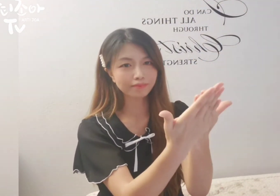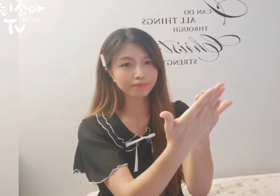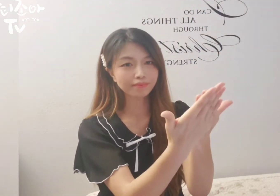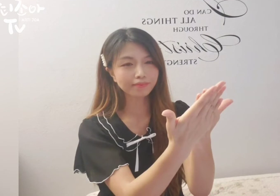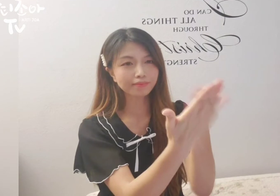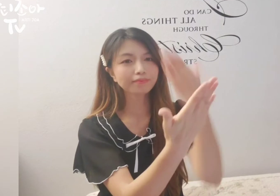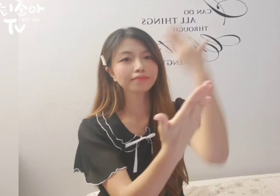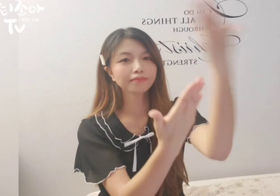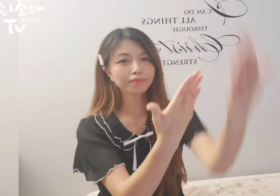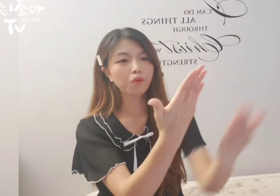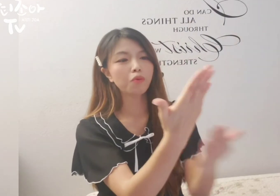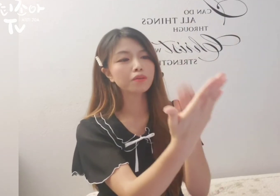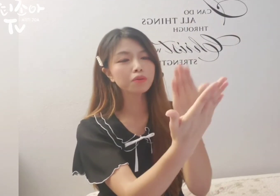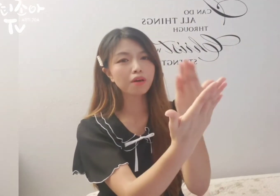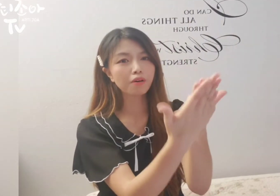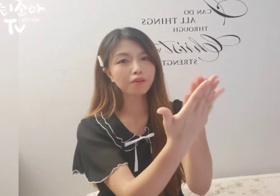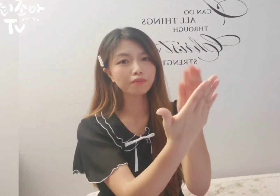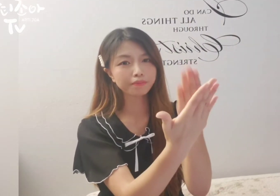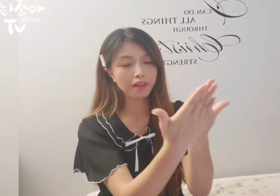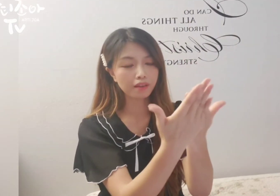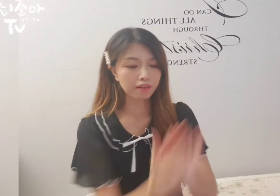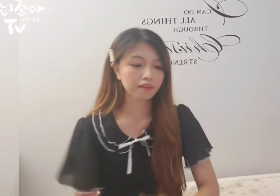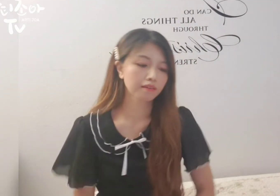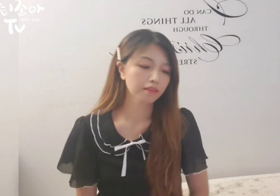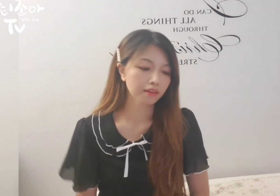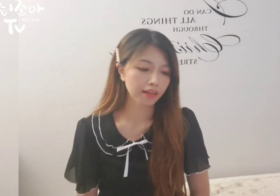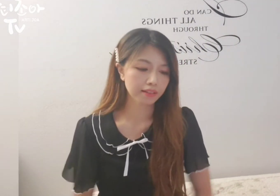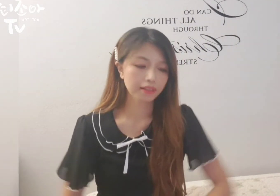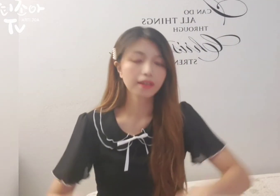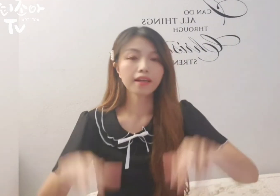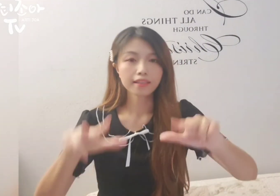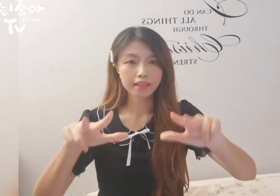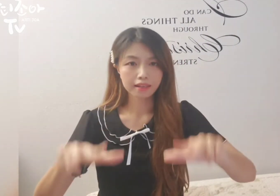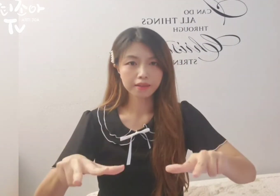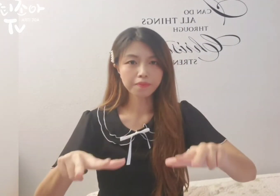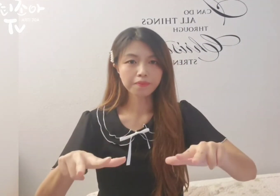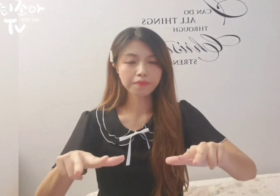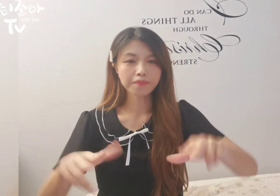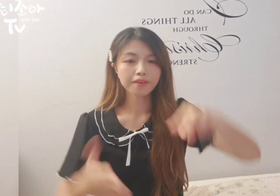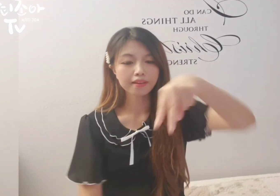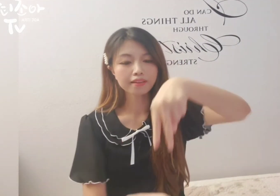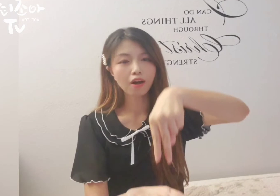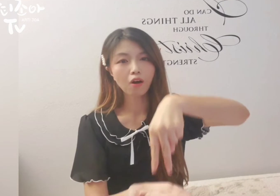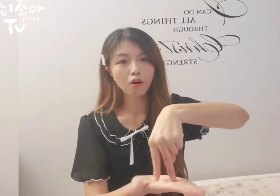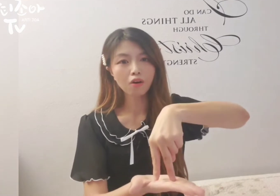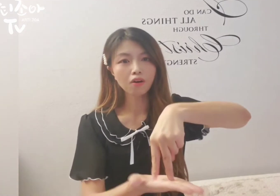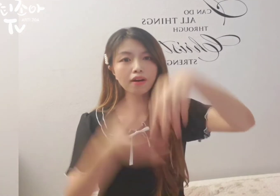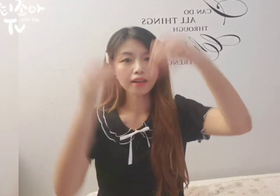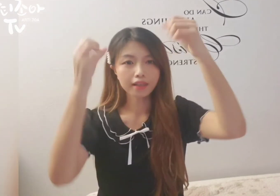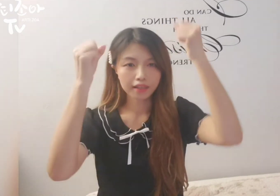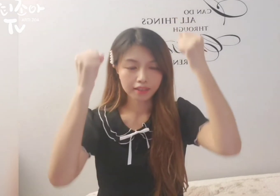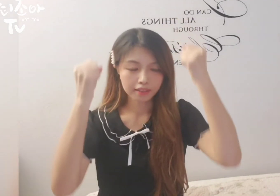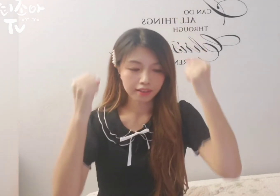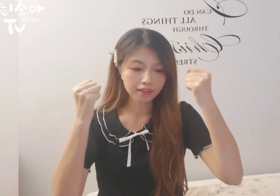소서 뭐뭐 하소서 네 다시 지금 서 있는